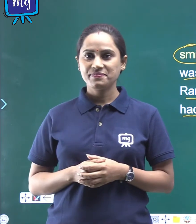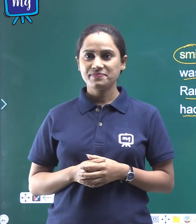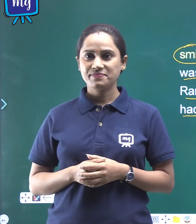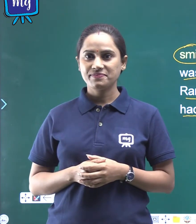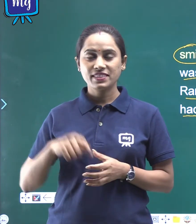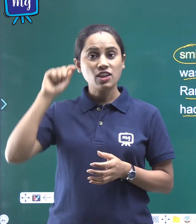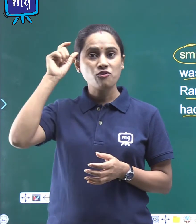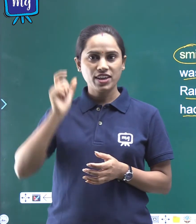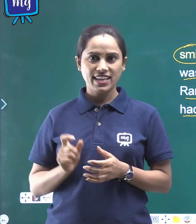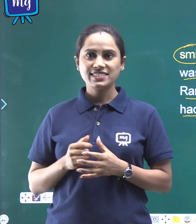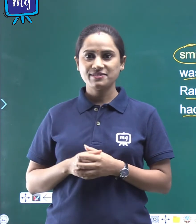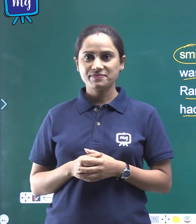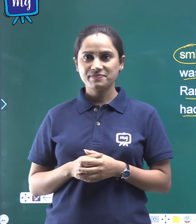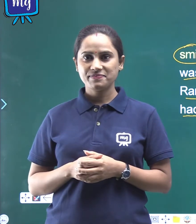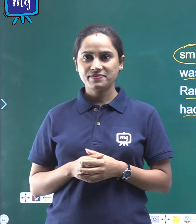फेस